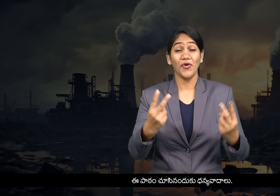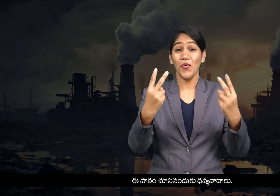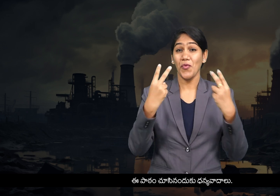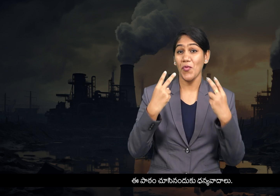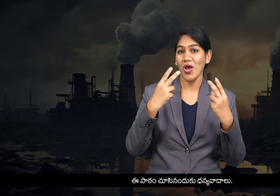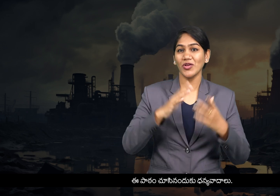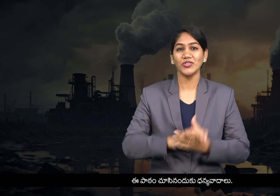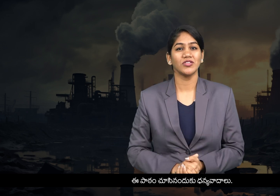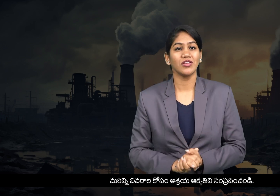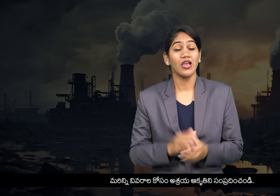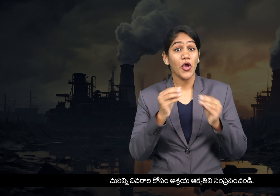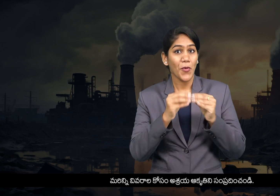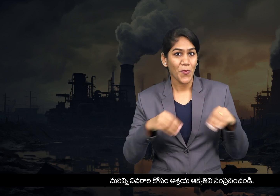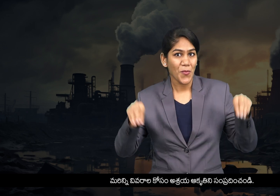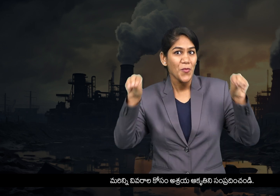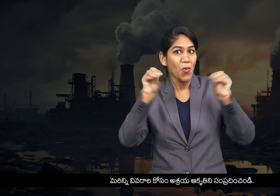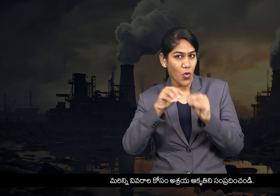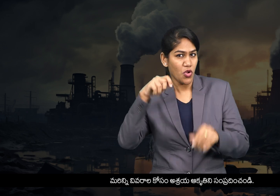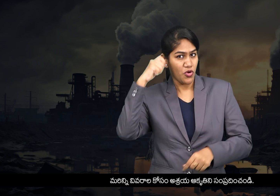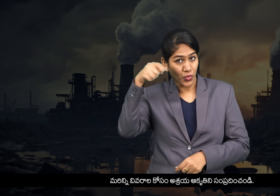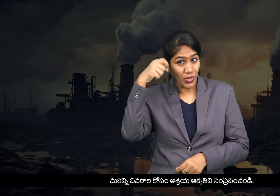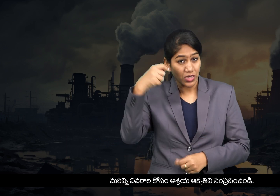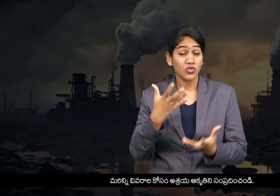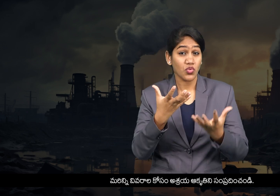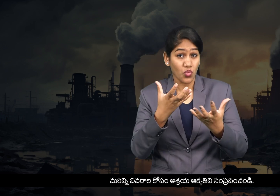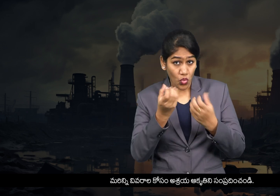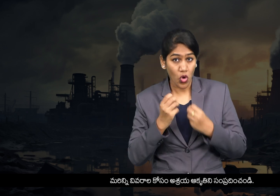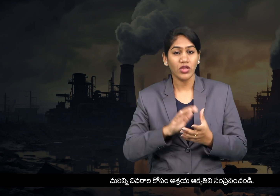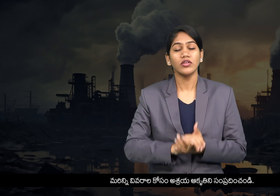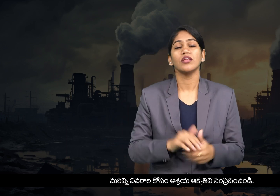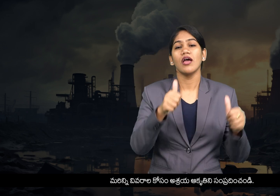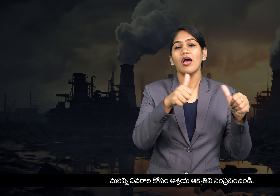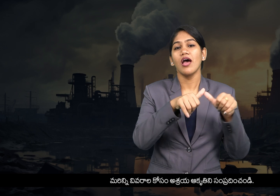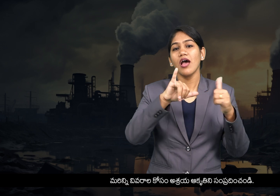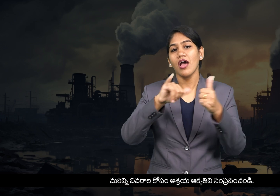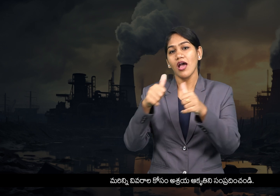ధన్యవాదాలు. మరిన్ని వివరాల కోసం ఆశ్రయ ఆకృతిని సంప్రదించండి.